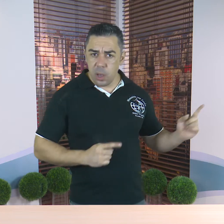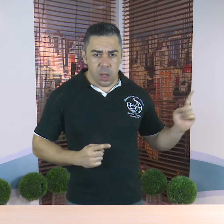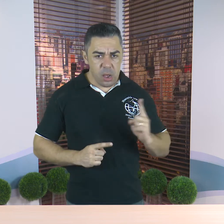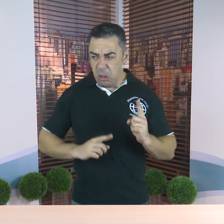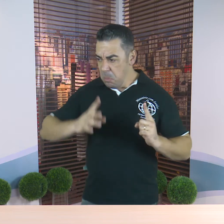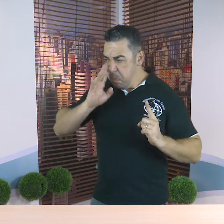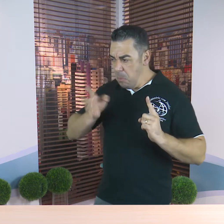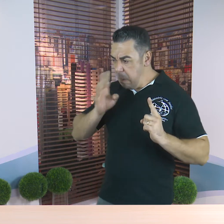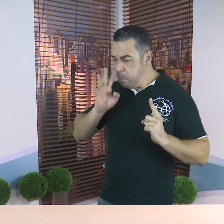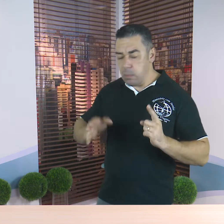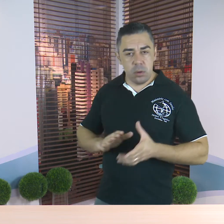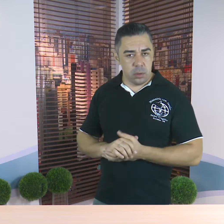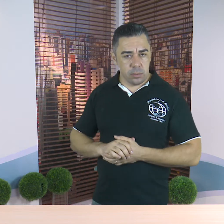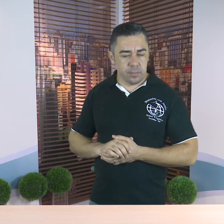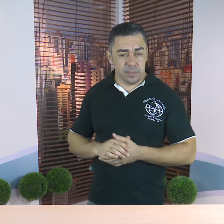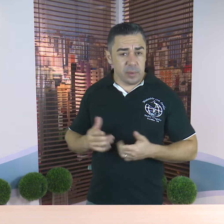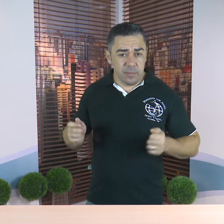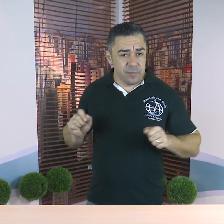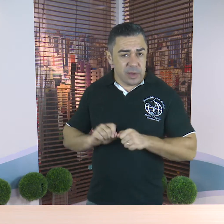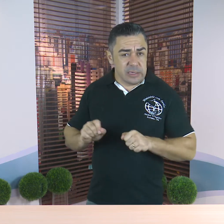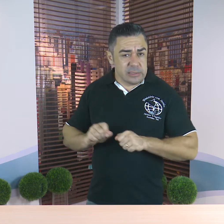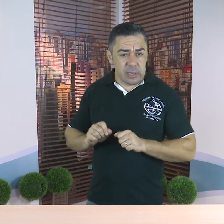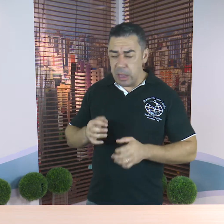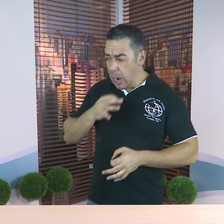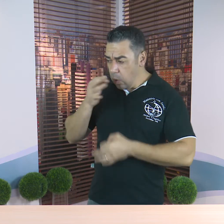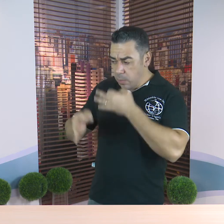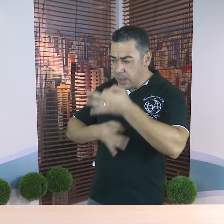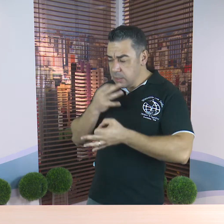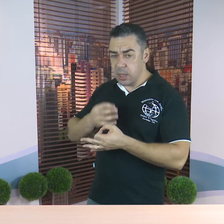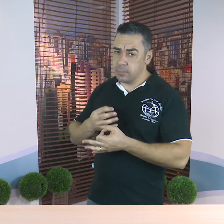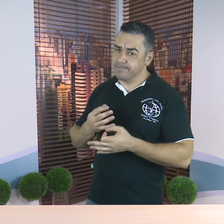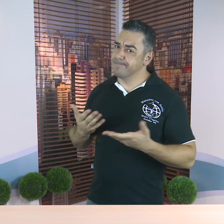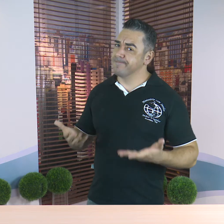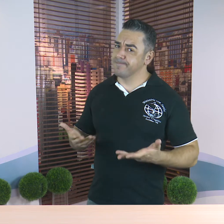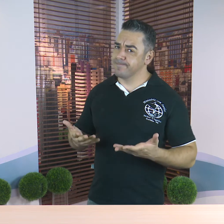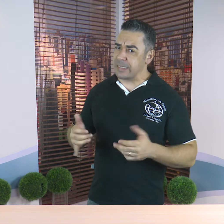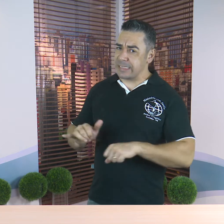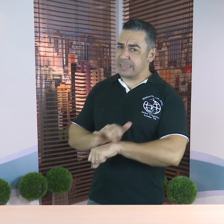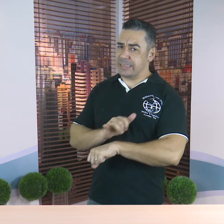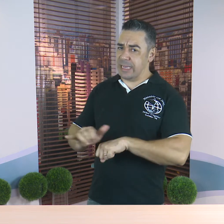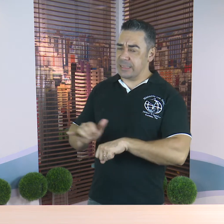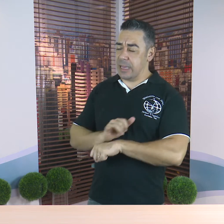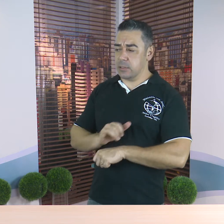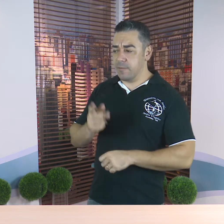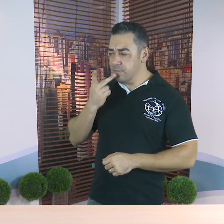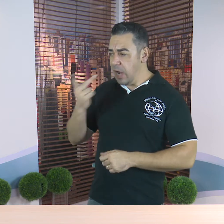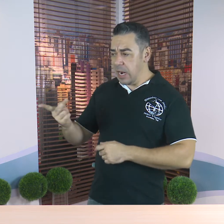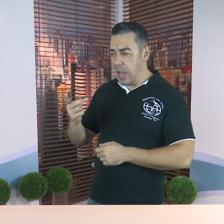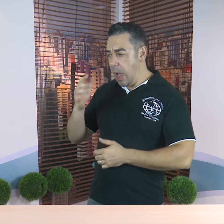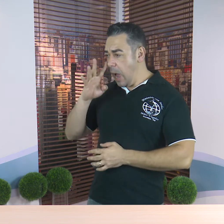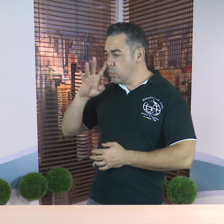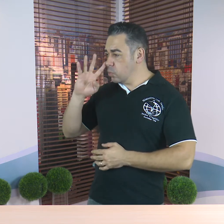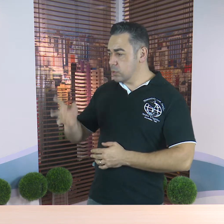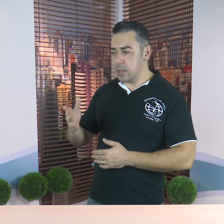uma posição ou impor algo, utilize ou envolva o passado ou futuro da sua